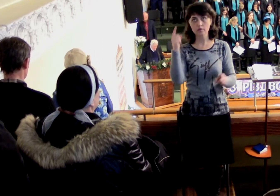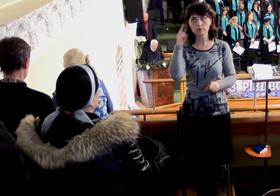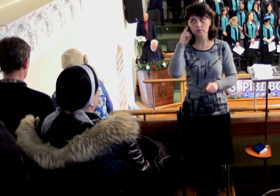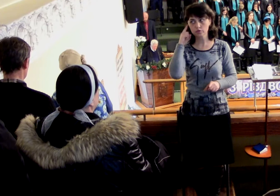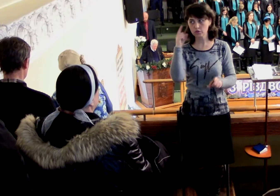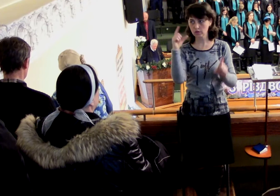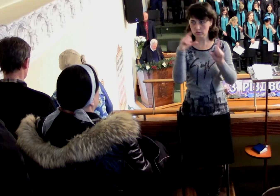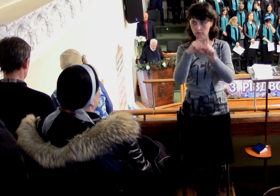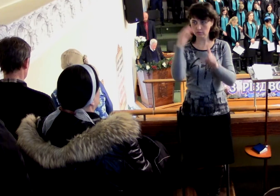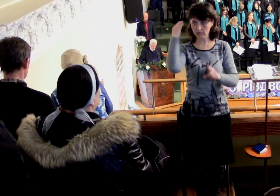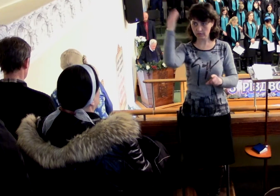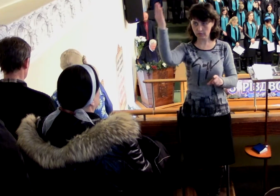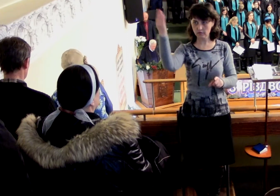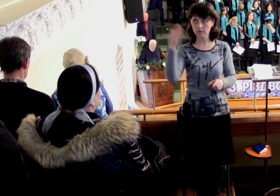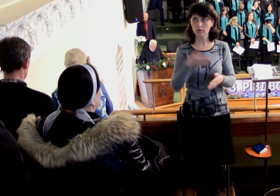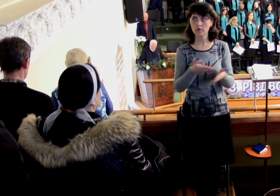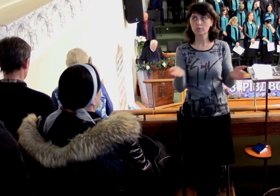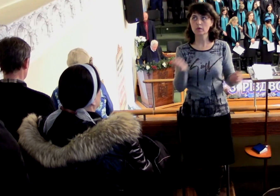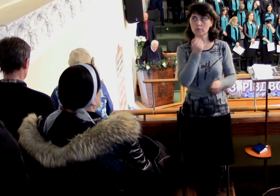Ты сегодня имеешь для нас